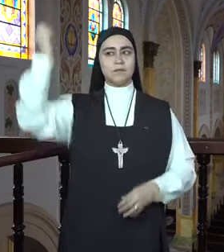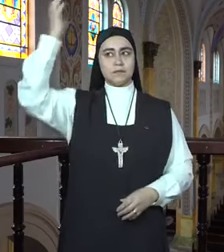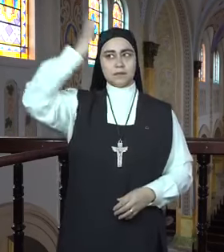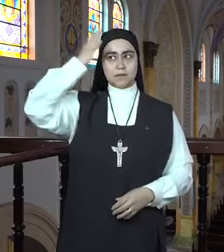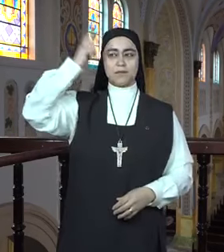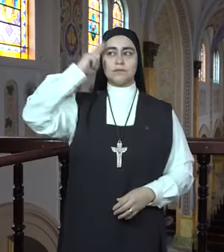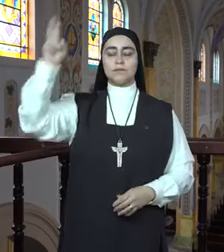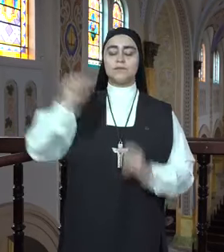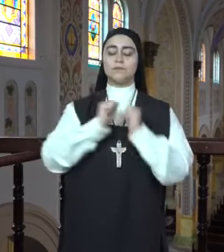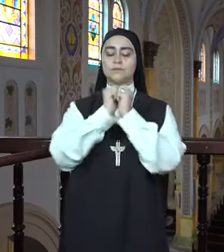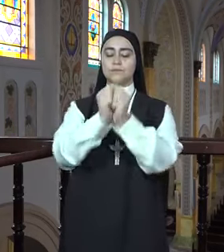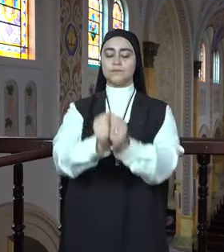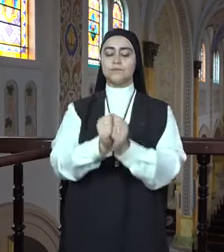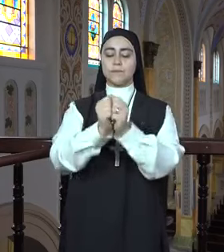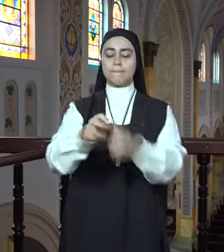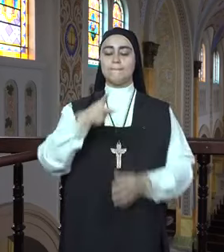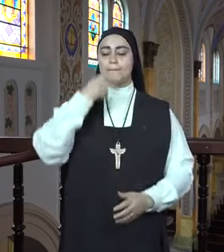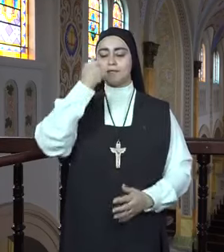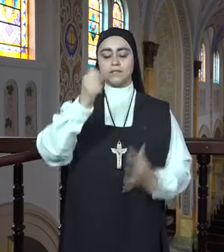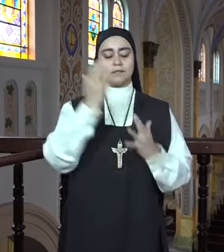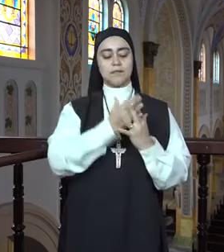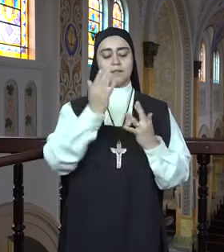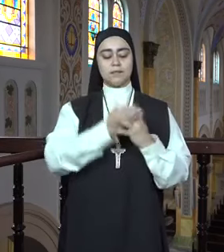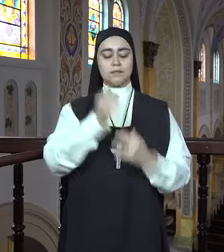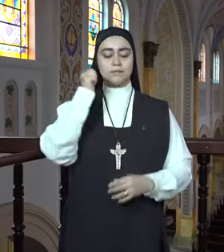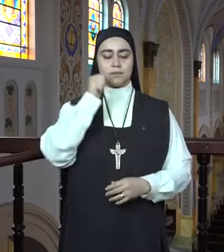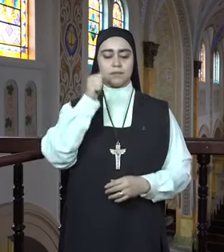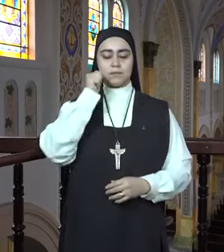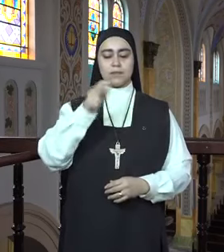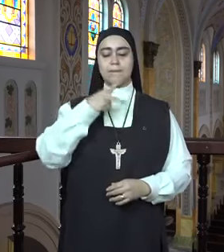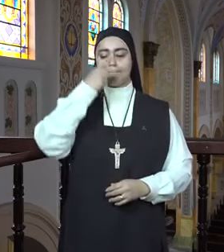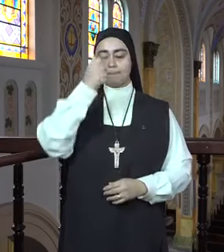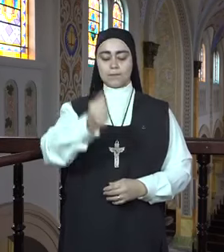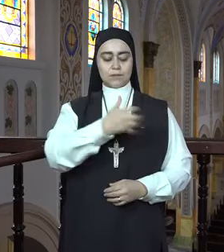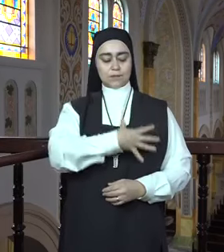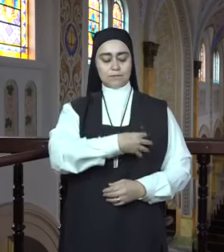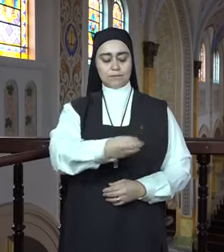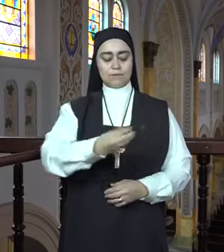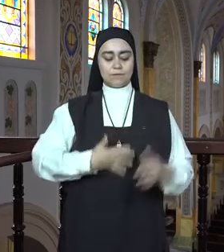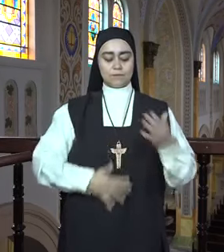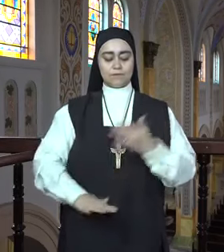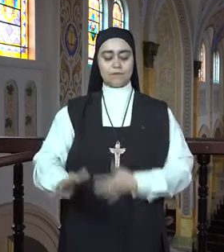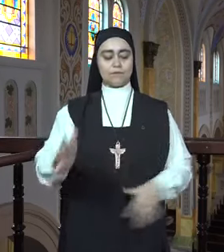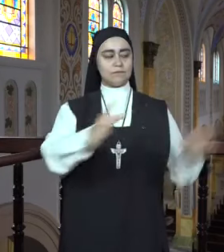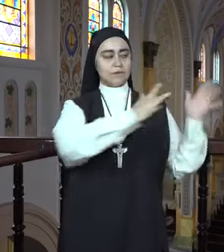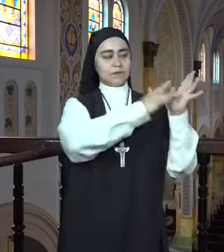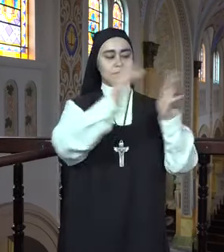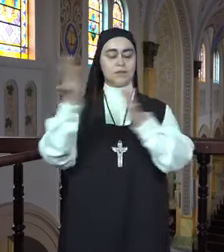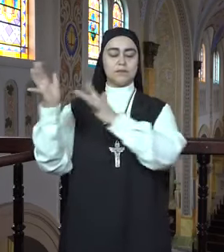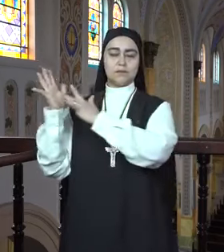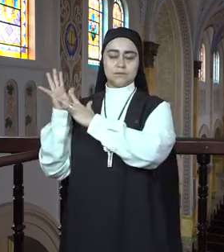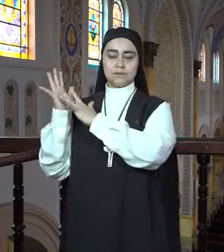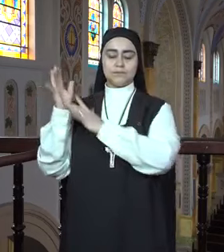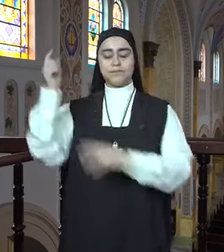graça, o Senhor é convosco. Bendita sois vós entre as mulheres, e bendito é o fruto do vosso ventre,